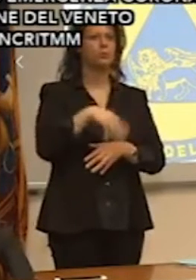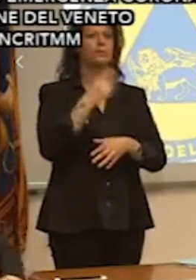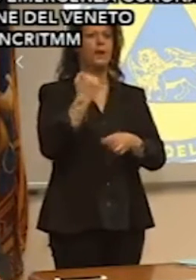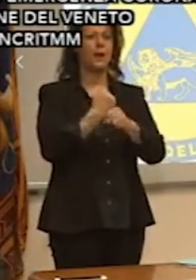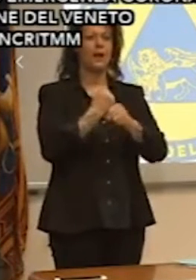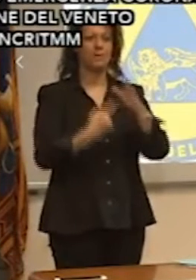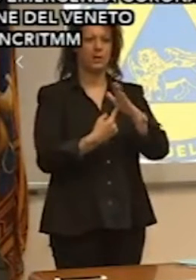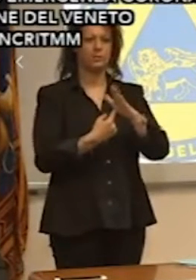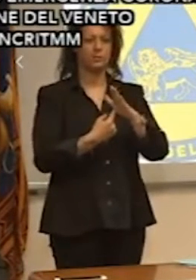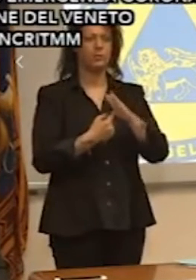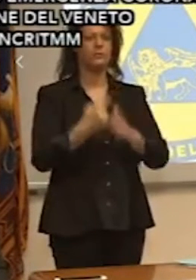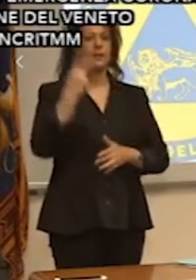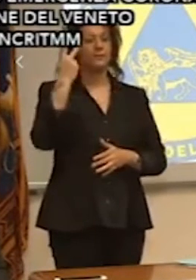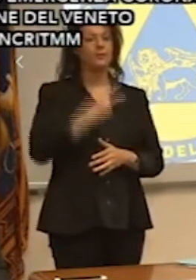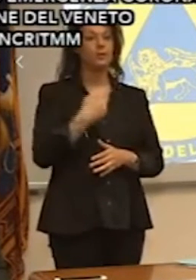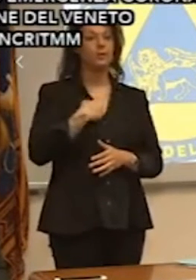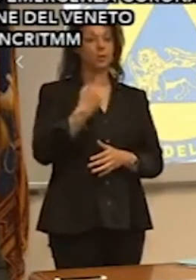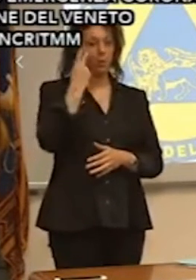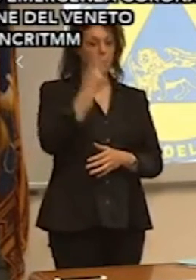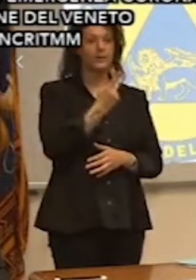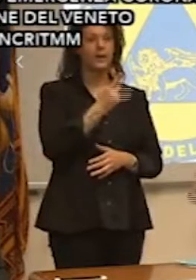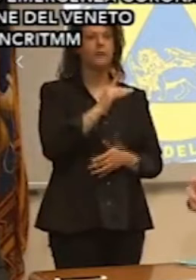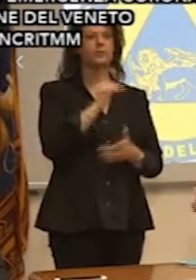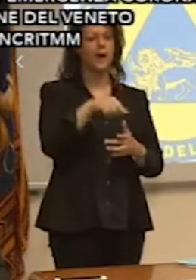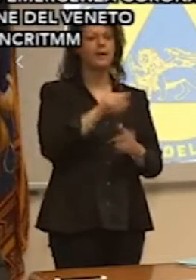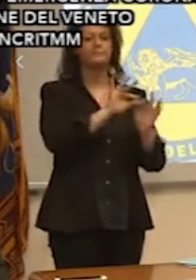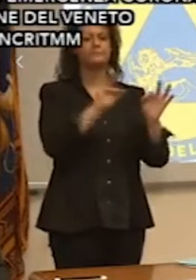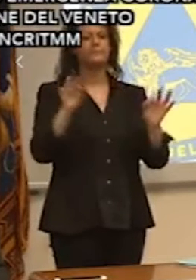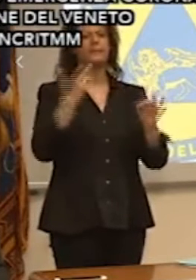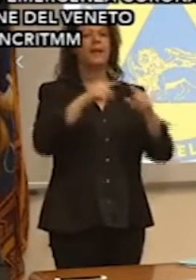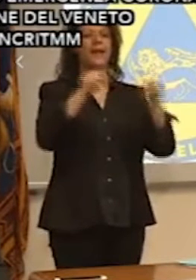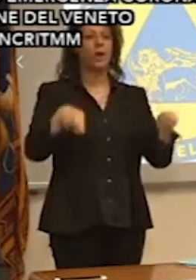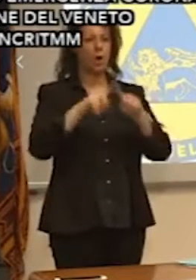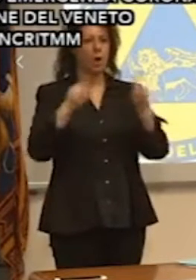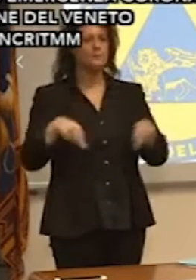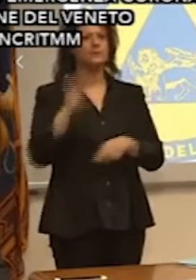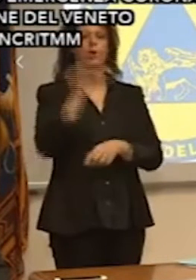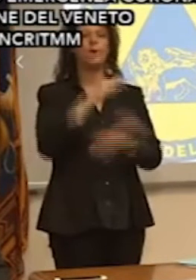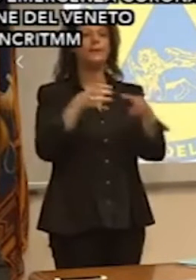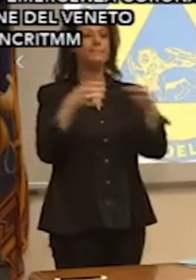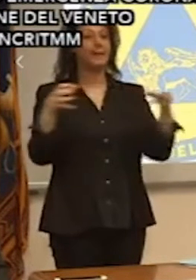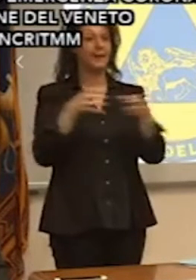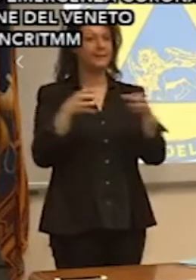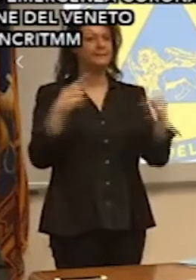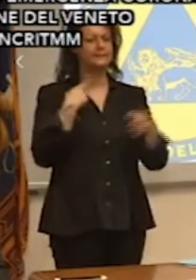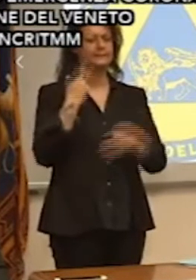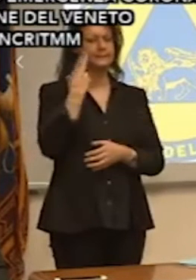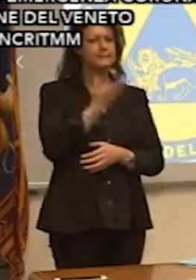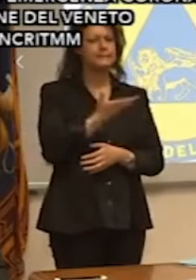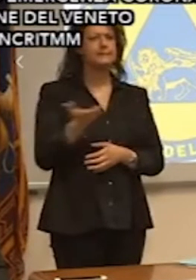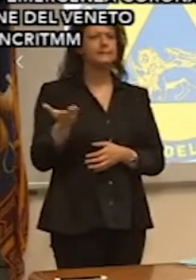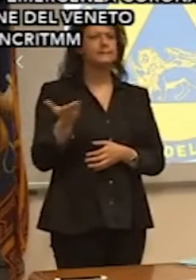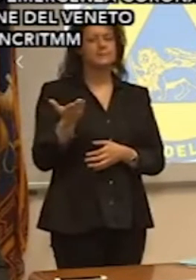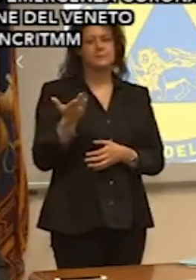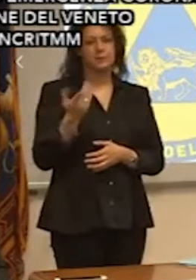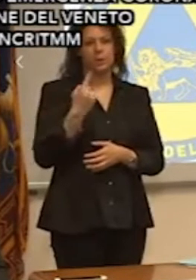io ho guardato tutte le filiere che si possono aprire dai negozi piuttosto che le imprese, direi che a questo punto abbiamo